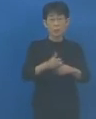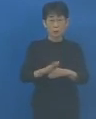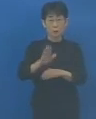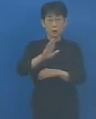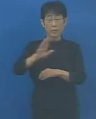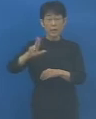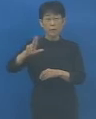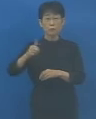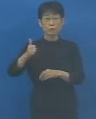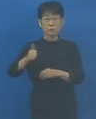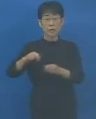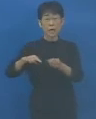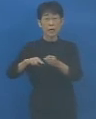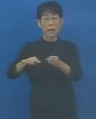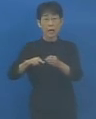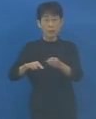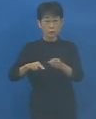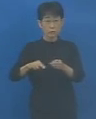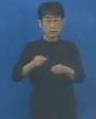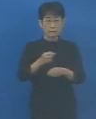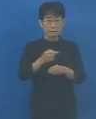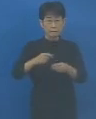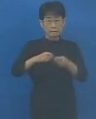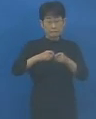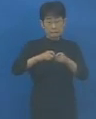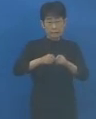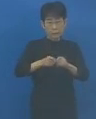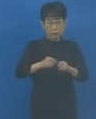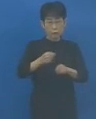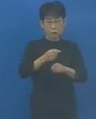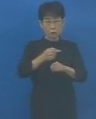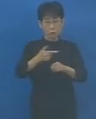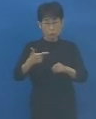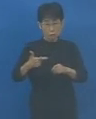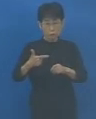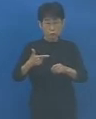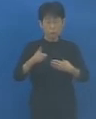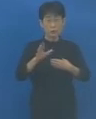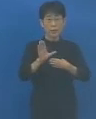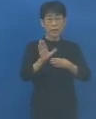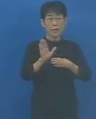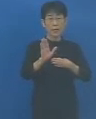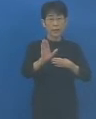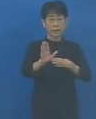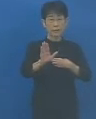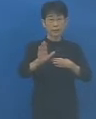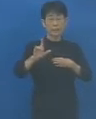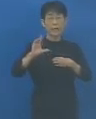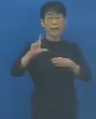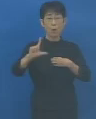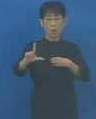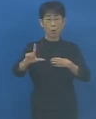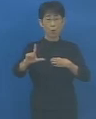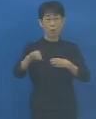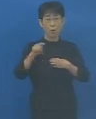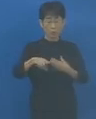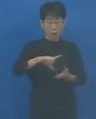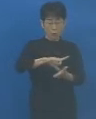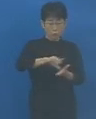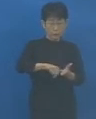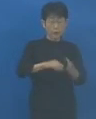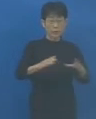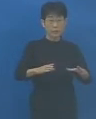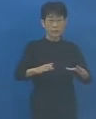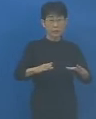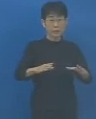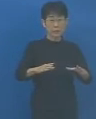染、厳重警戒情報、デルタ株感染厳重警戒情報厳重警戒区域